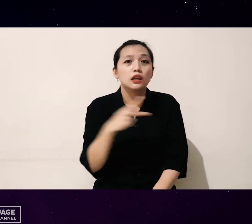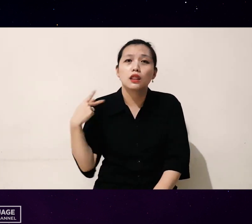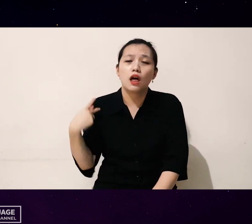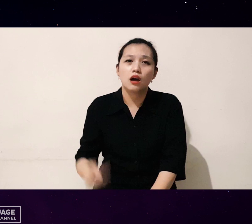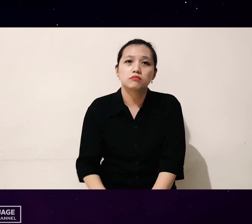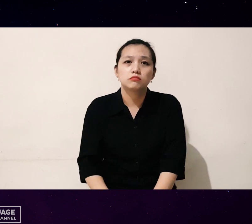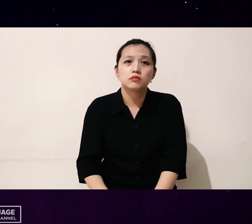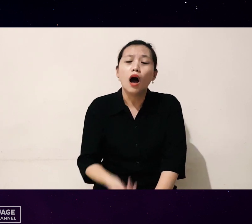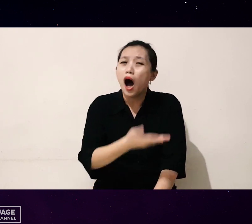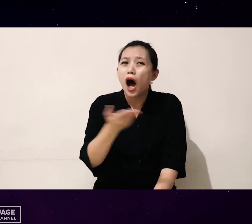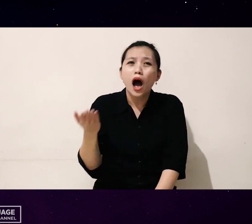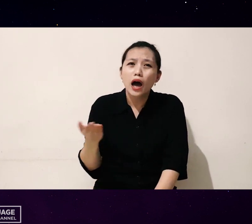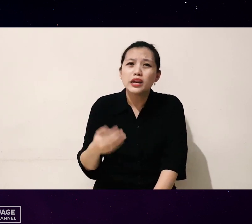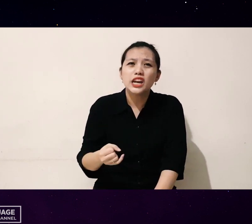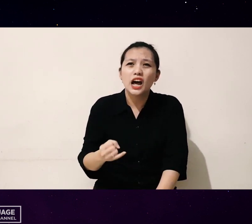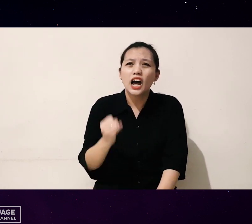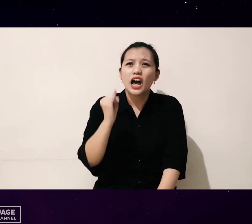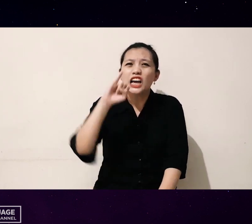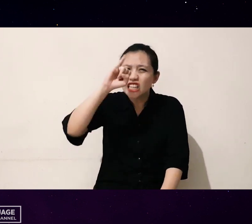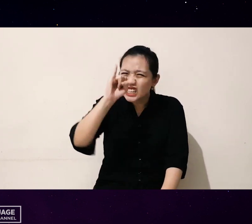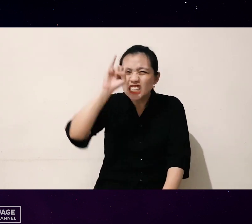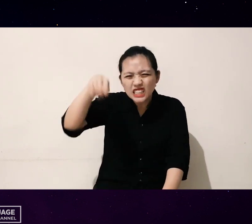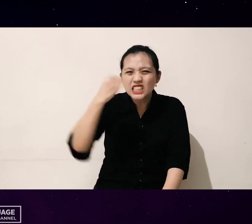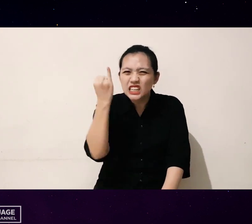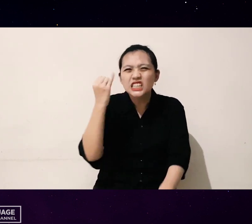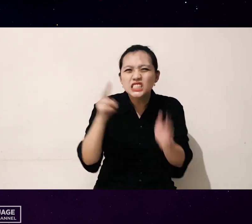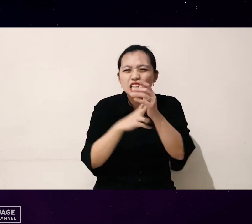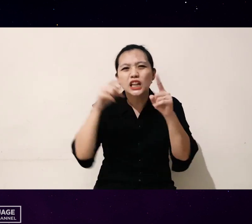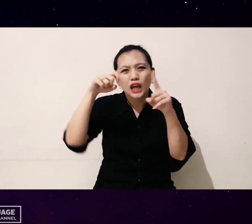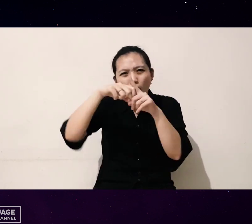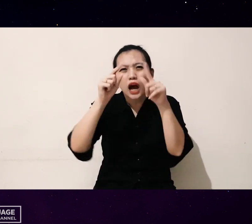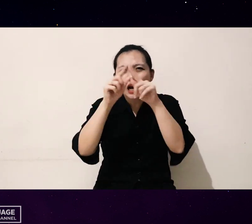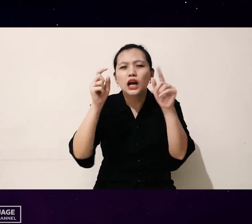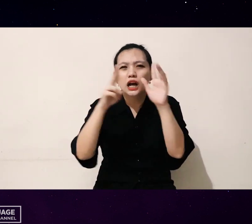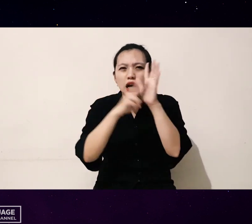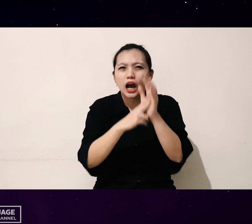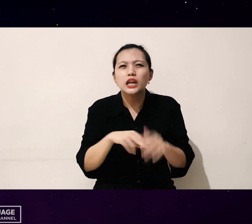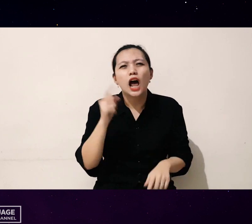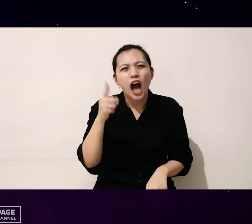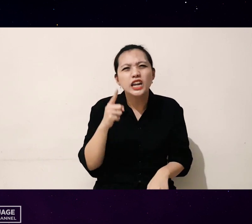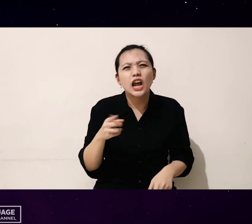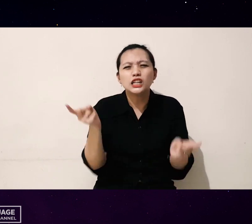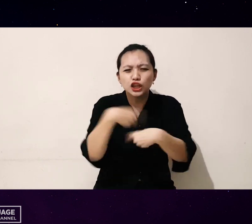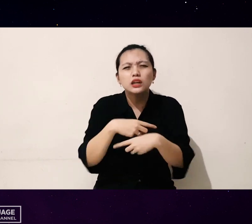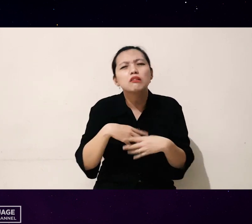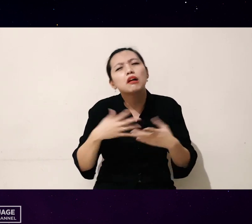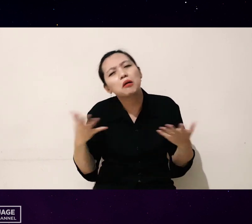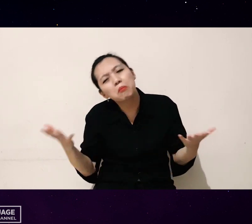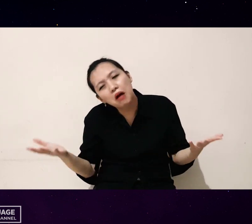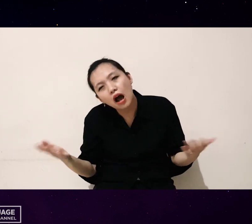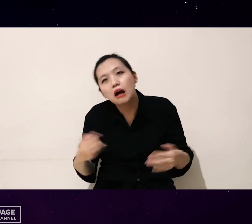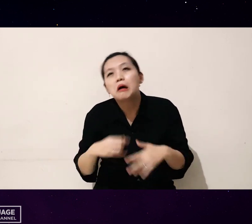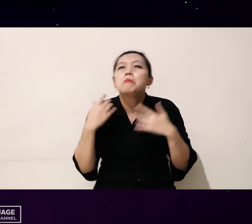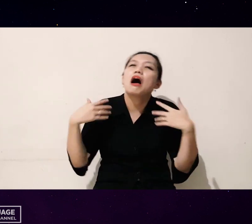telah berikan. Anda melupakan bahwa Tuhan beserta dengan Anda. Anda mengizinkan diri Anda menjadi lemah. Anda mengizinkan diri Anda